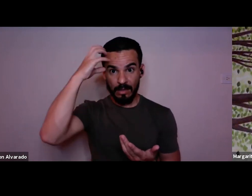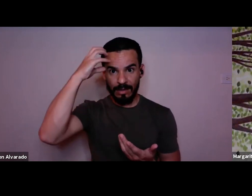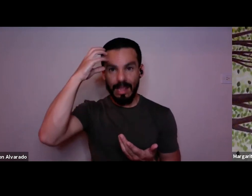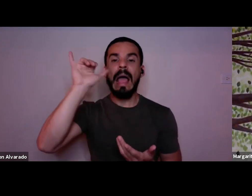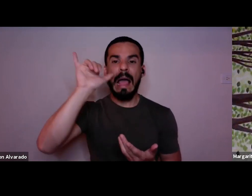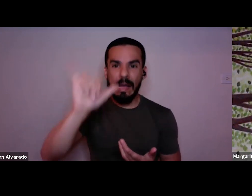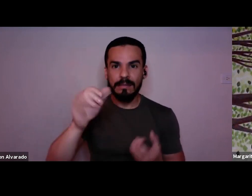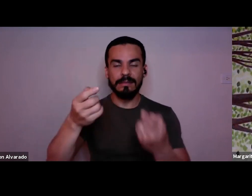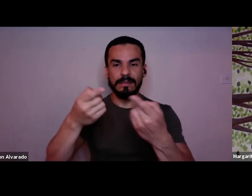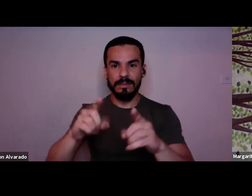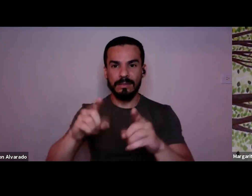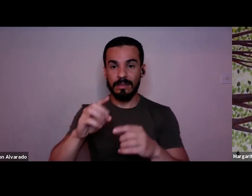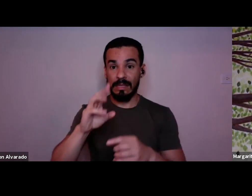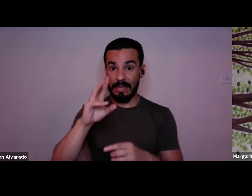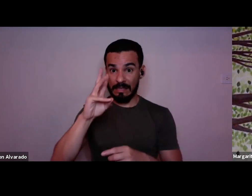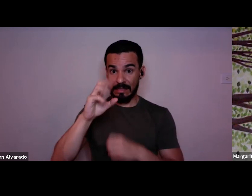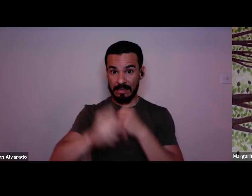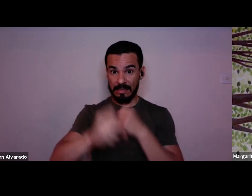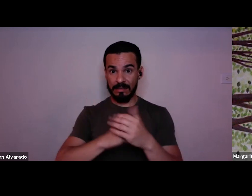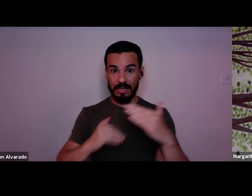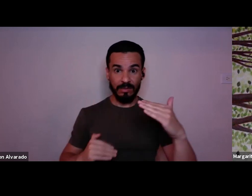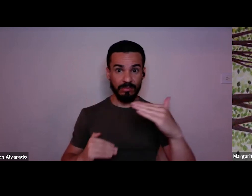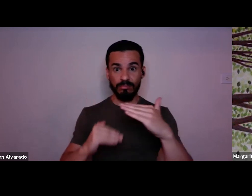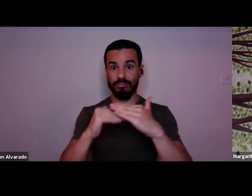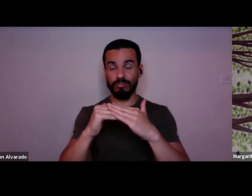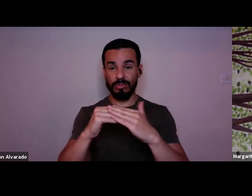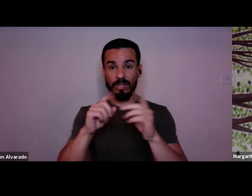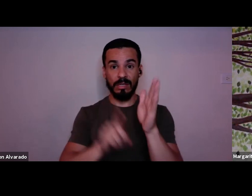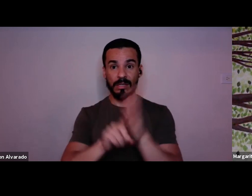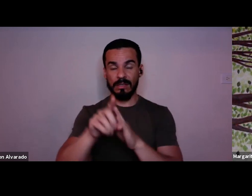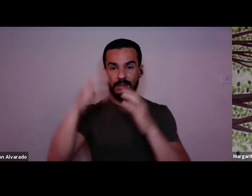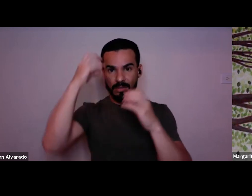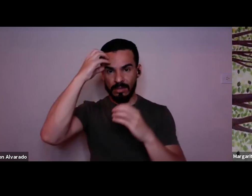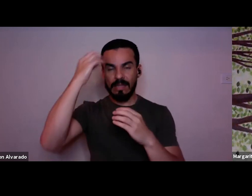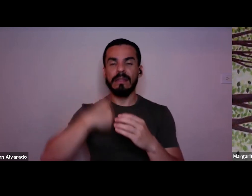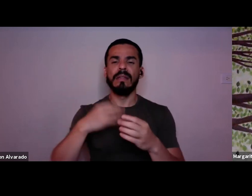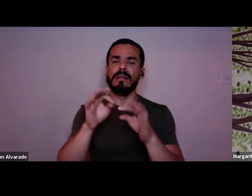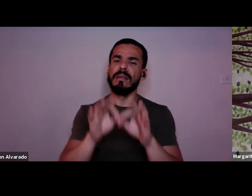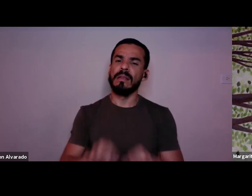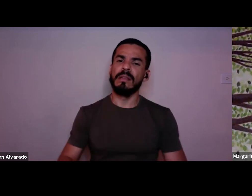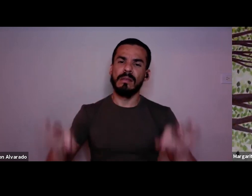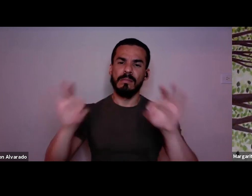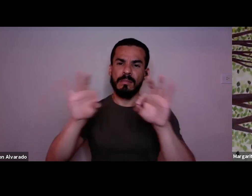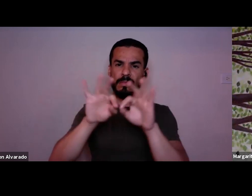sucede los primeros seis años en el desarrollo neurológico tienen una importancia